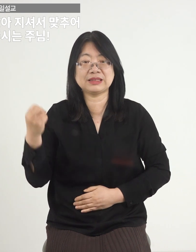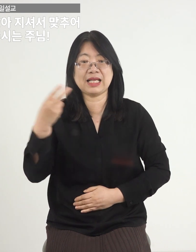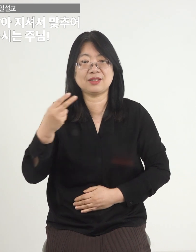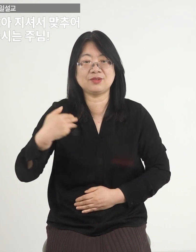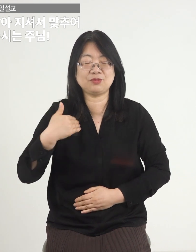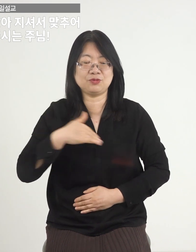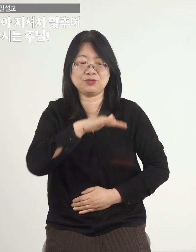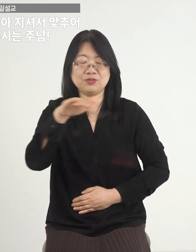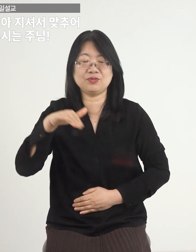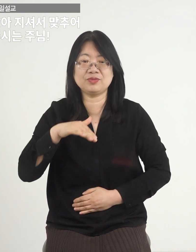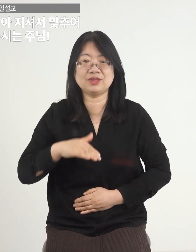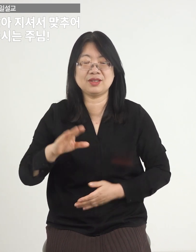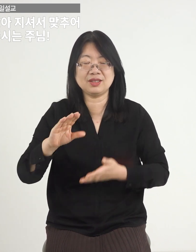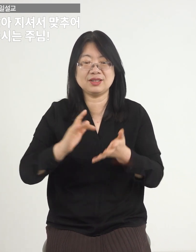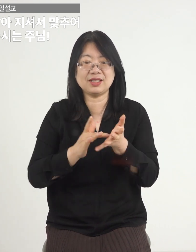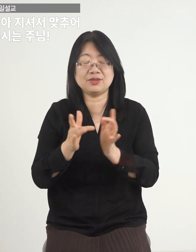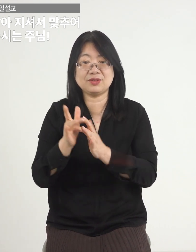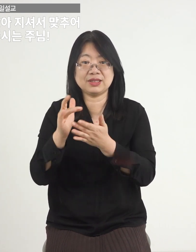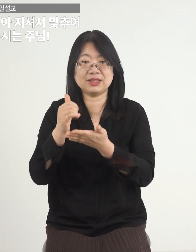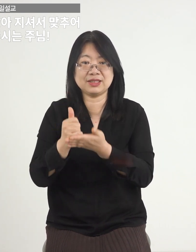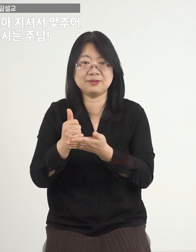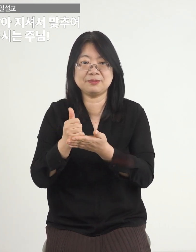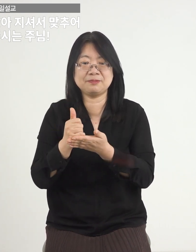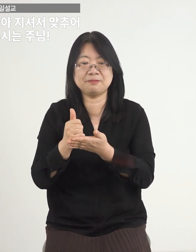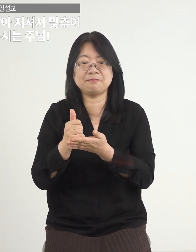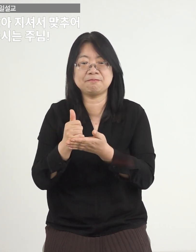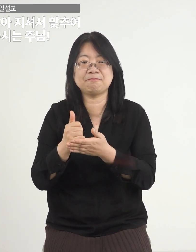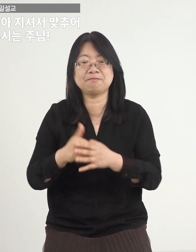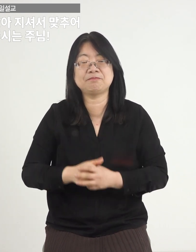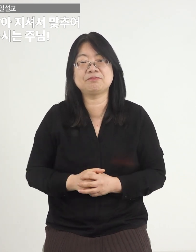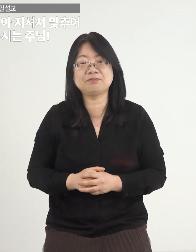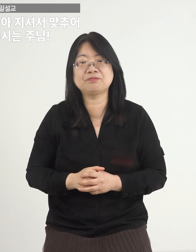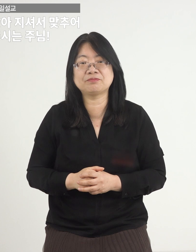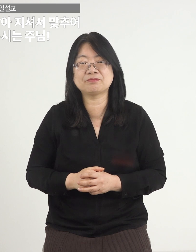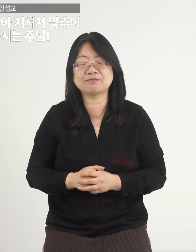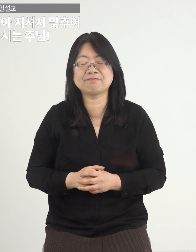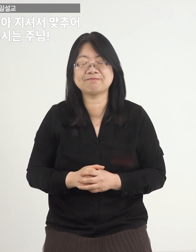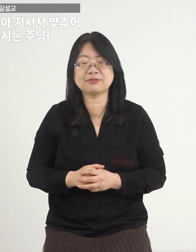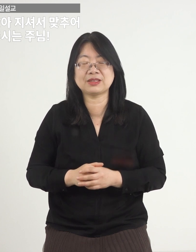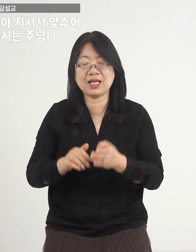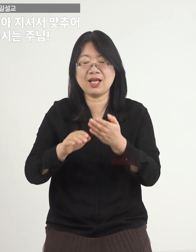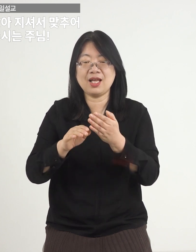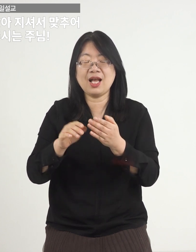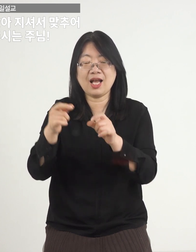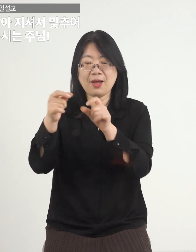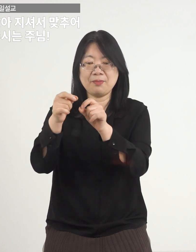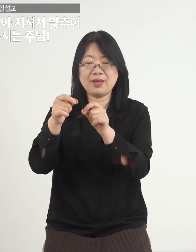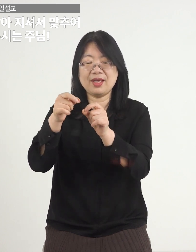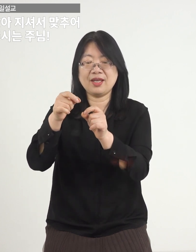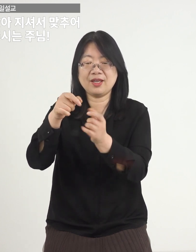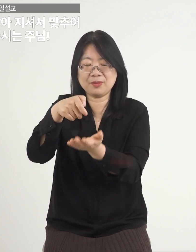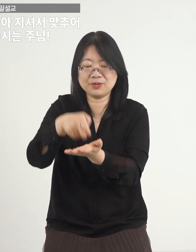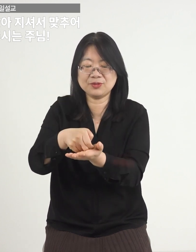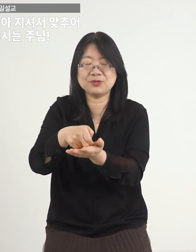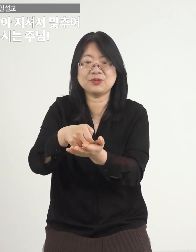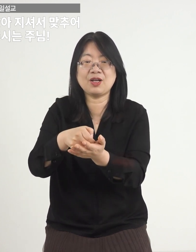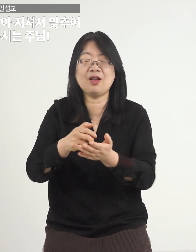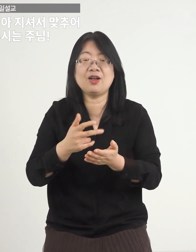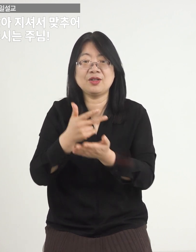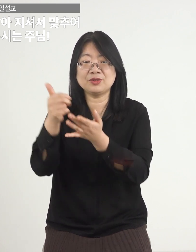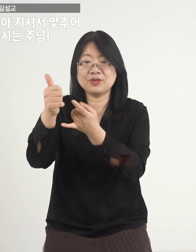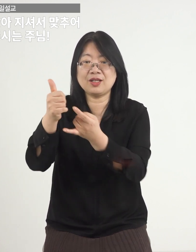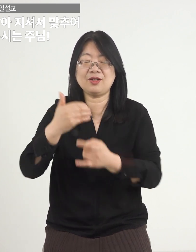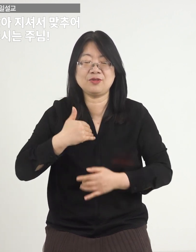다시금 우리는 그리스도의 발체 아래에 무릎을 꿇고 앉아서